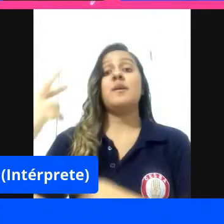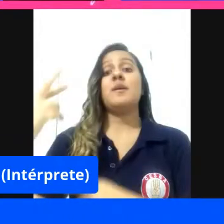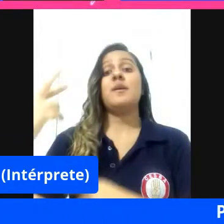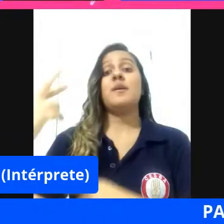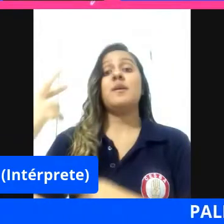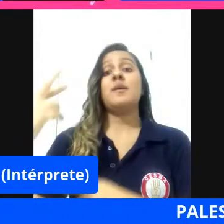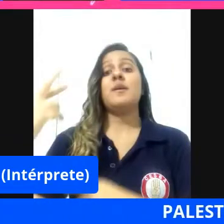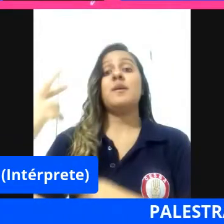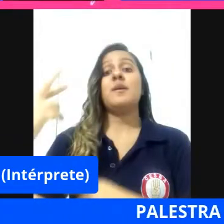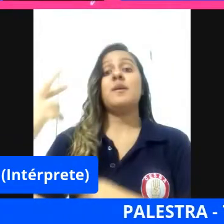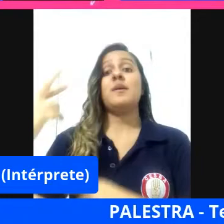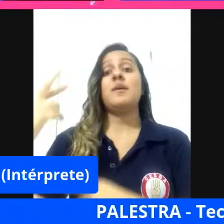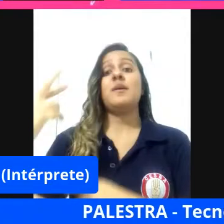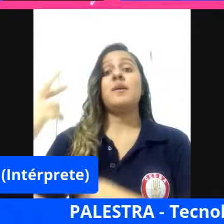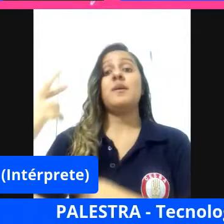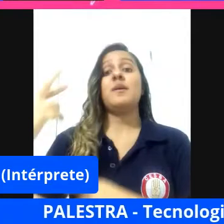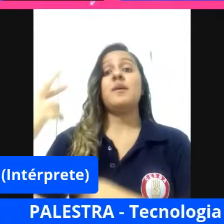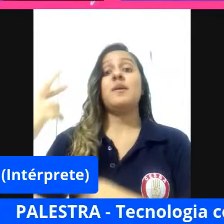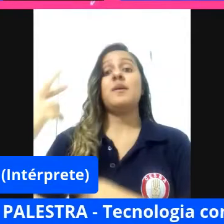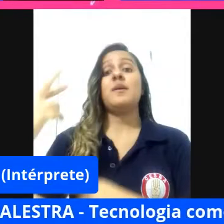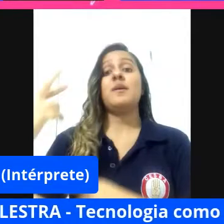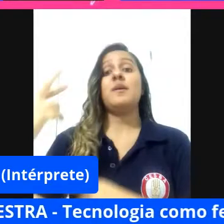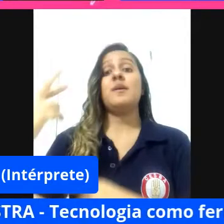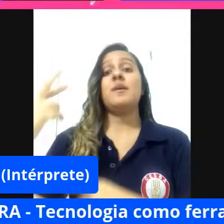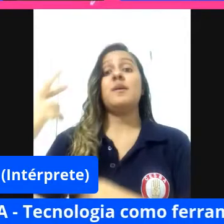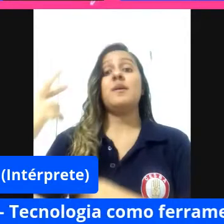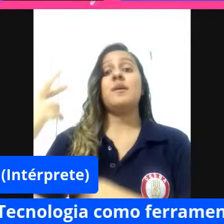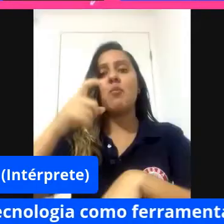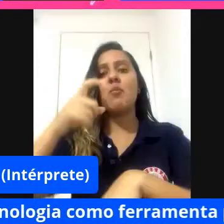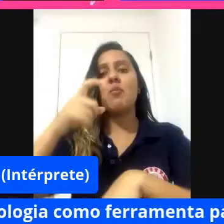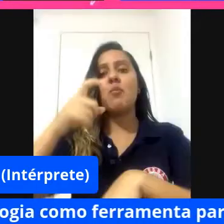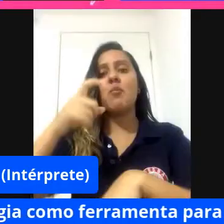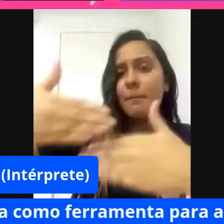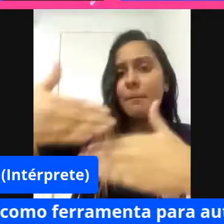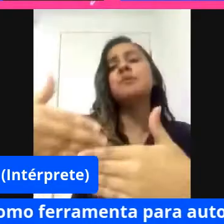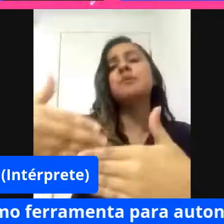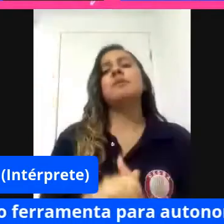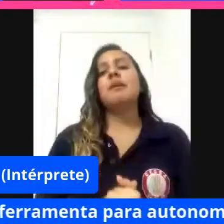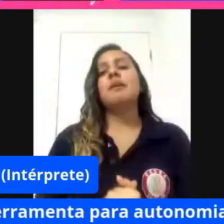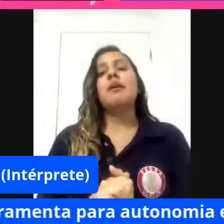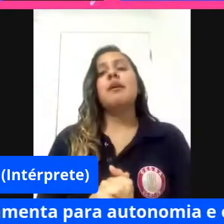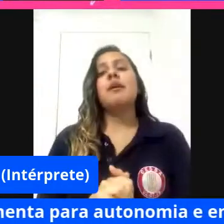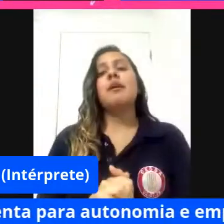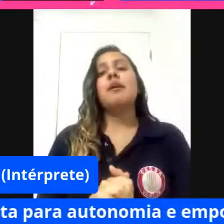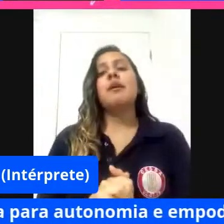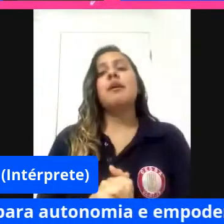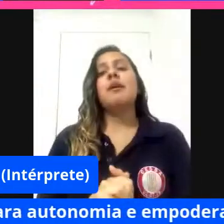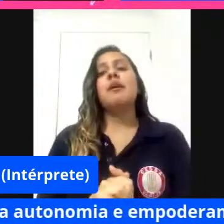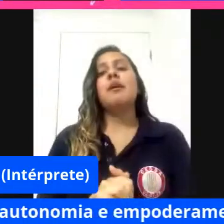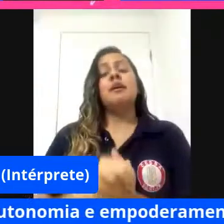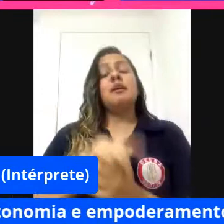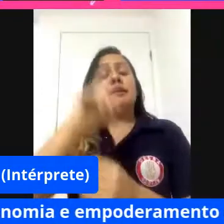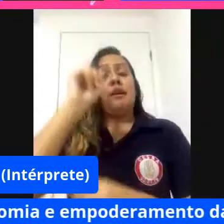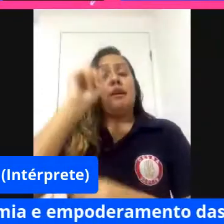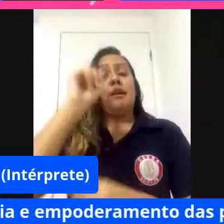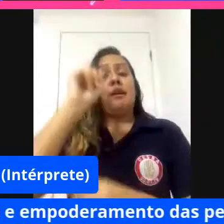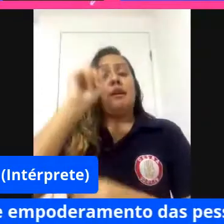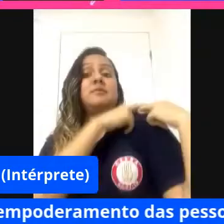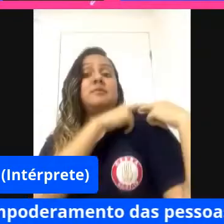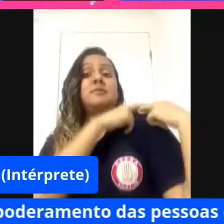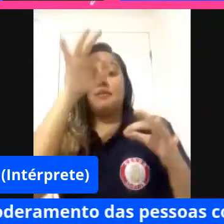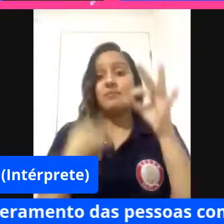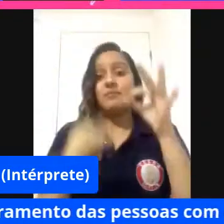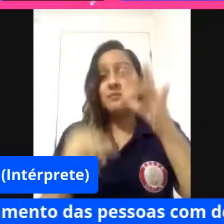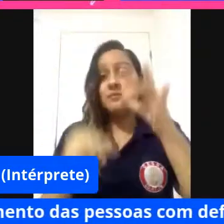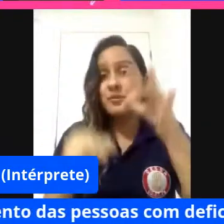engenheiro químico antes do meu acidente, depois, né, tive, né, por conta da engenharia e da curiosidade, né, que é a oportunidade de